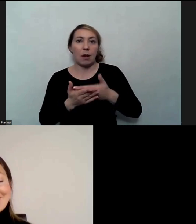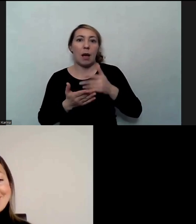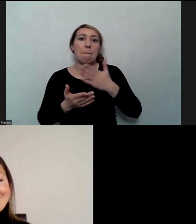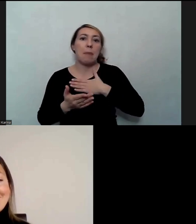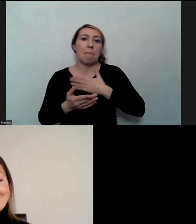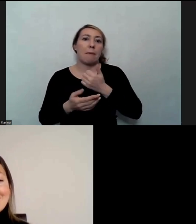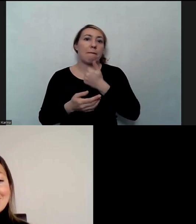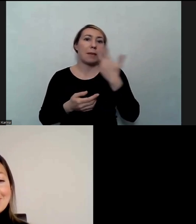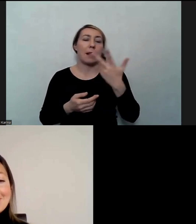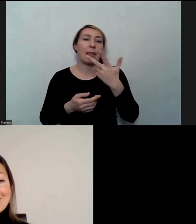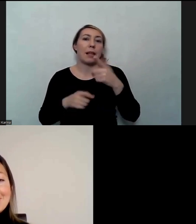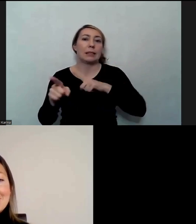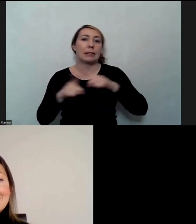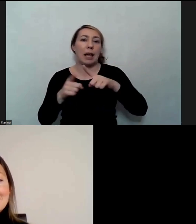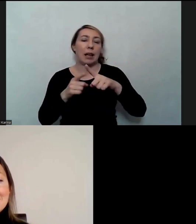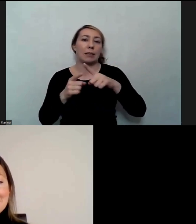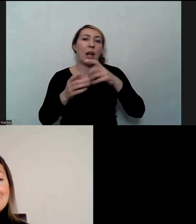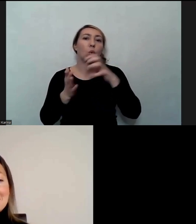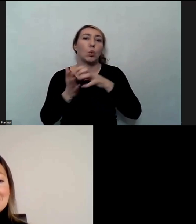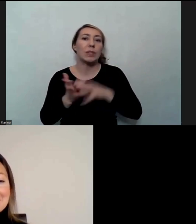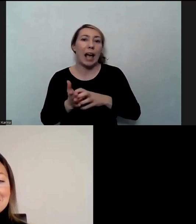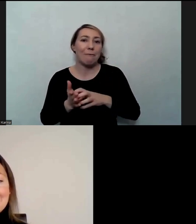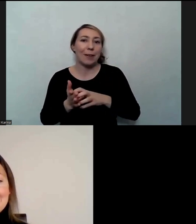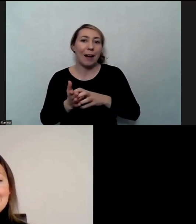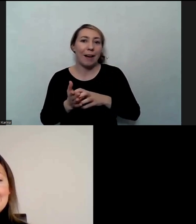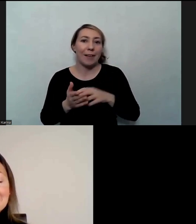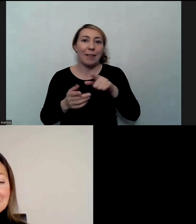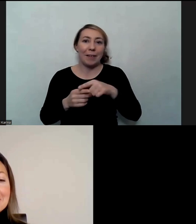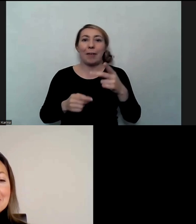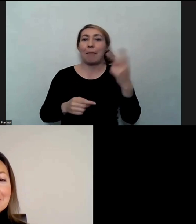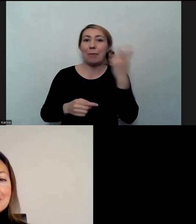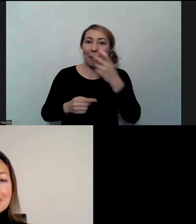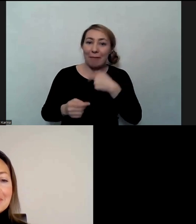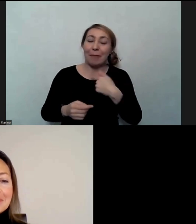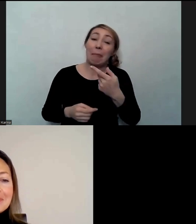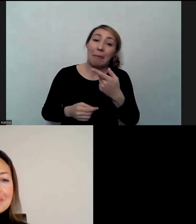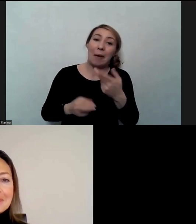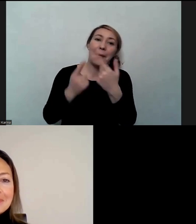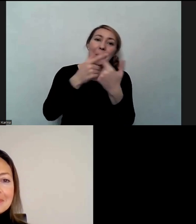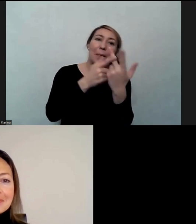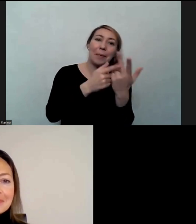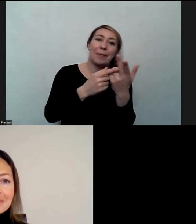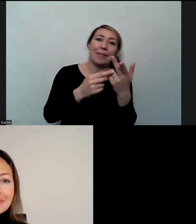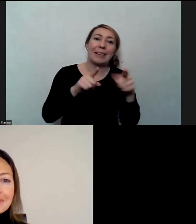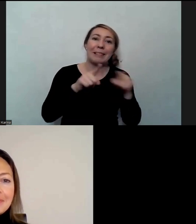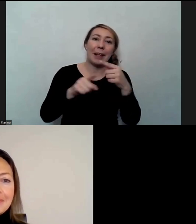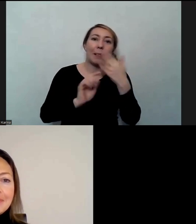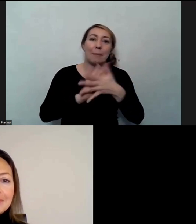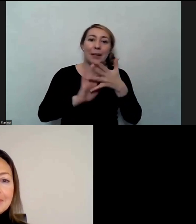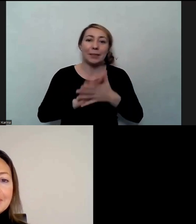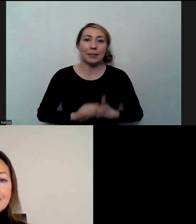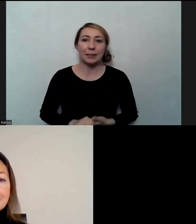truskawkę. Myślę, że warianty w języku migowym to bardzo ciekawy temat, mnie on też bardzo interesuje.